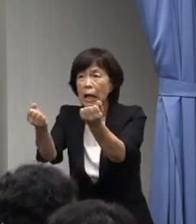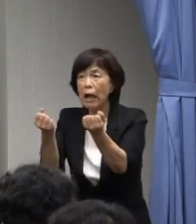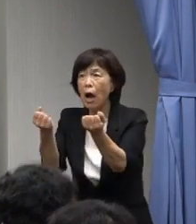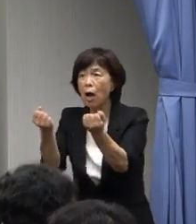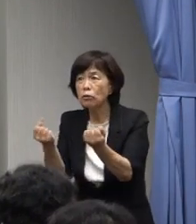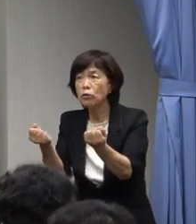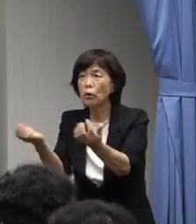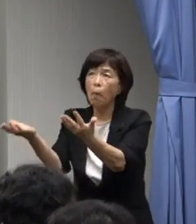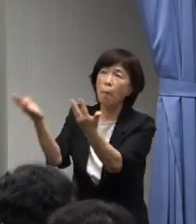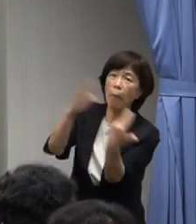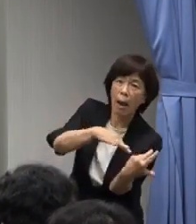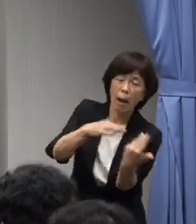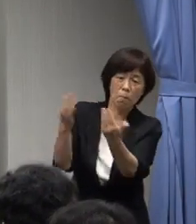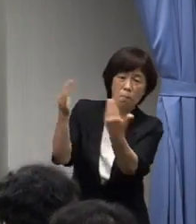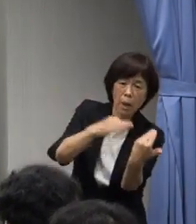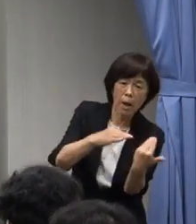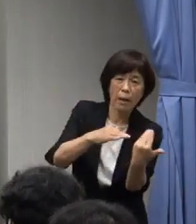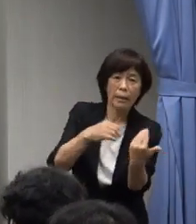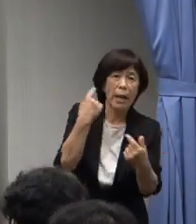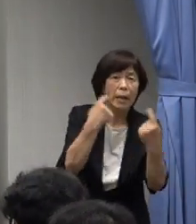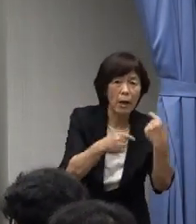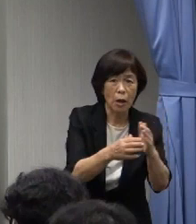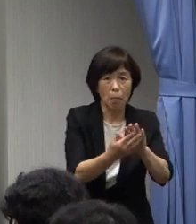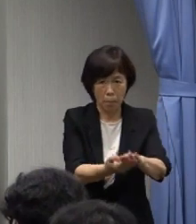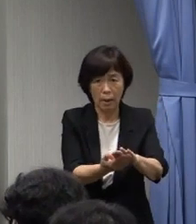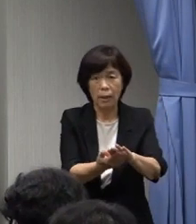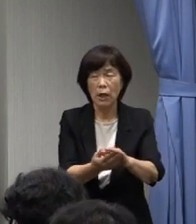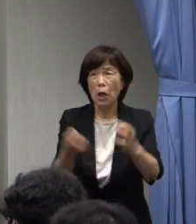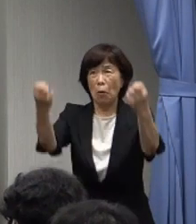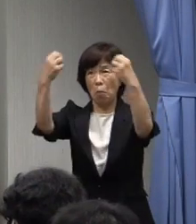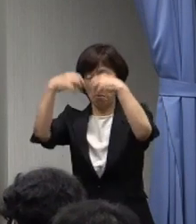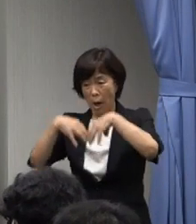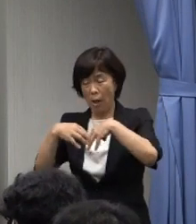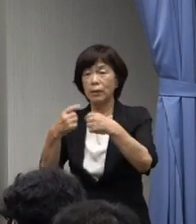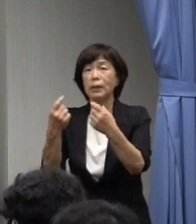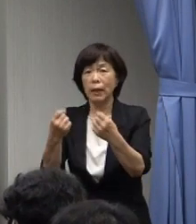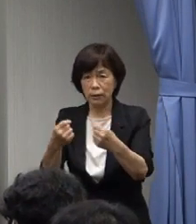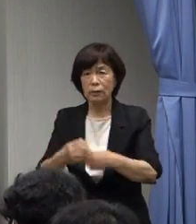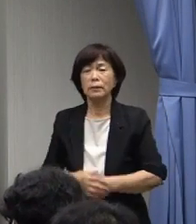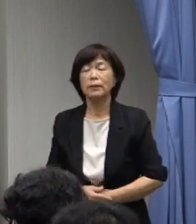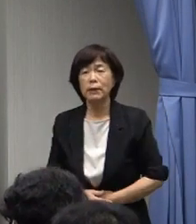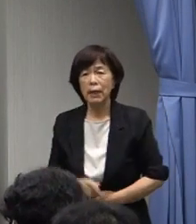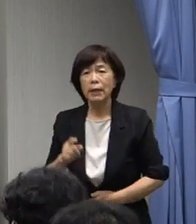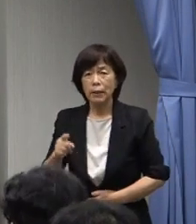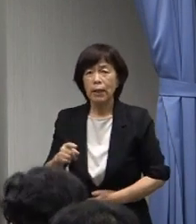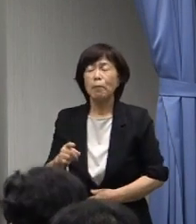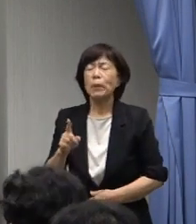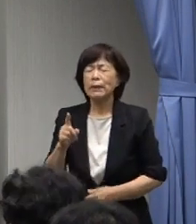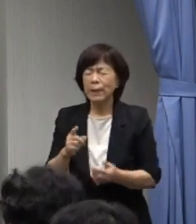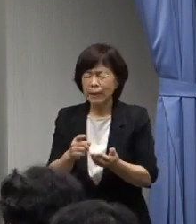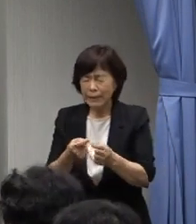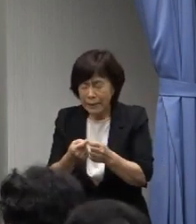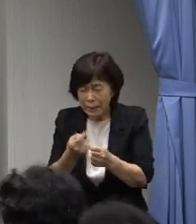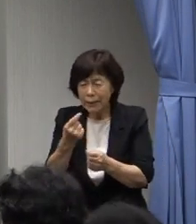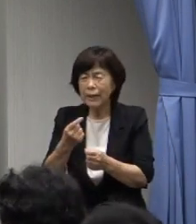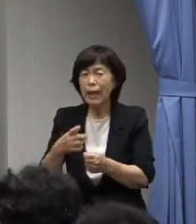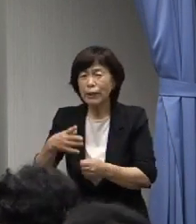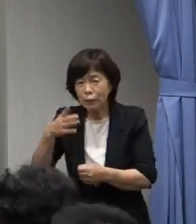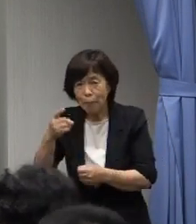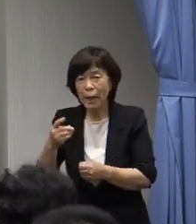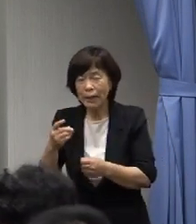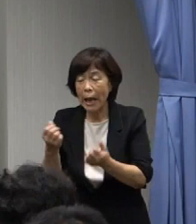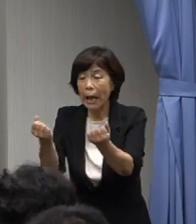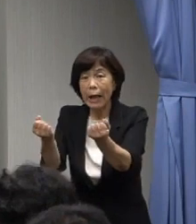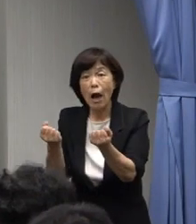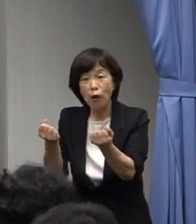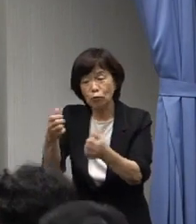の転倒です。あるいはその落下になります。まず第一歩としてこの家具の対策をお願いしたいと思います。一